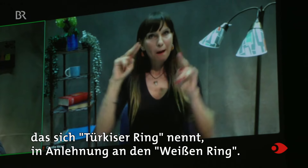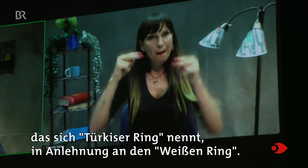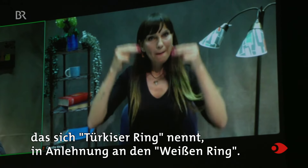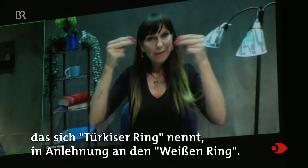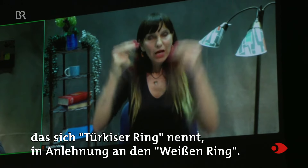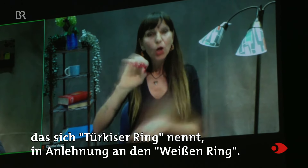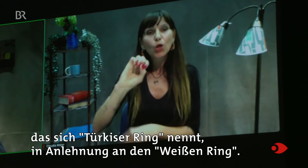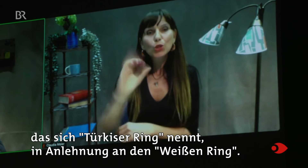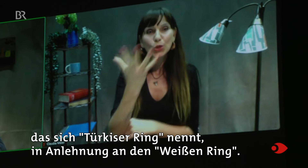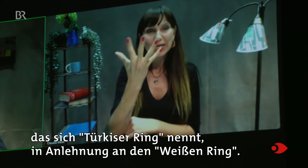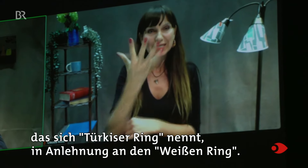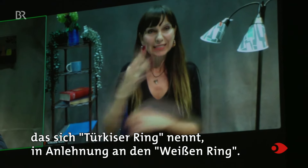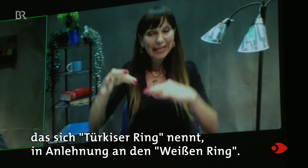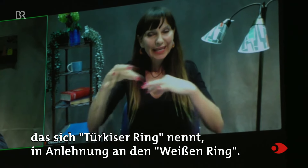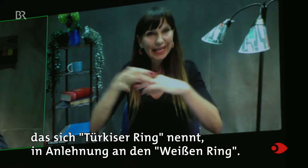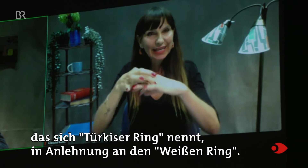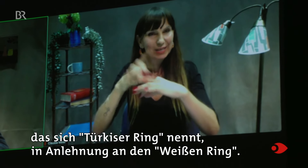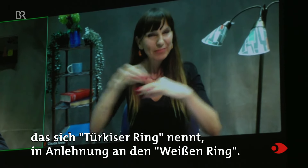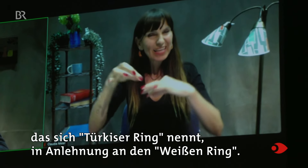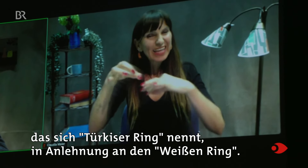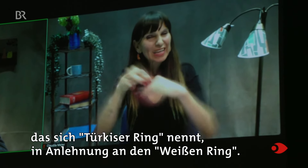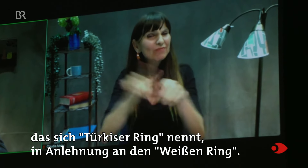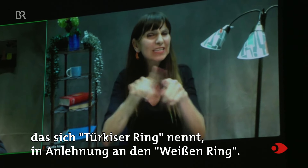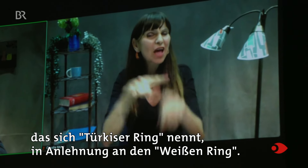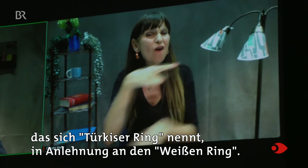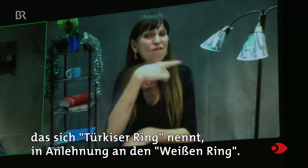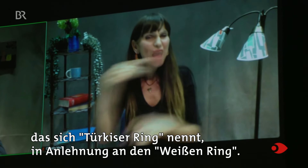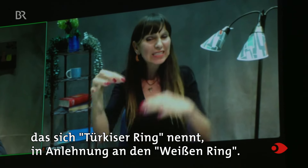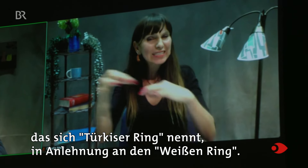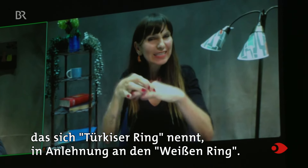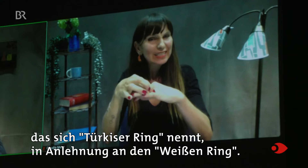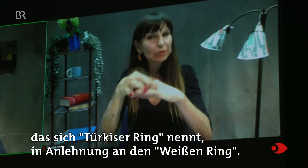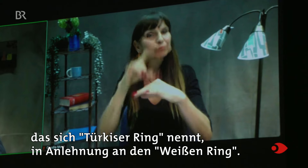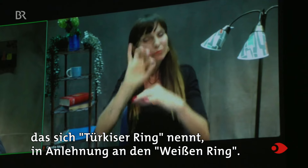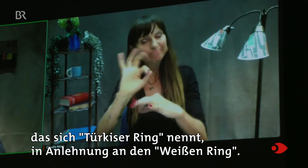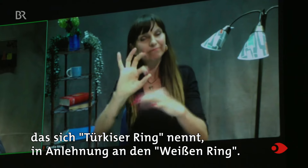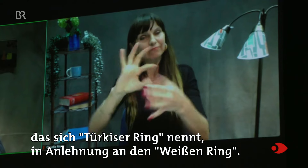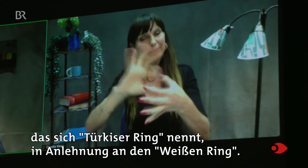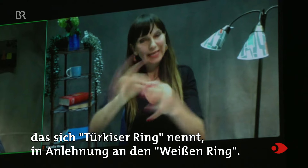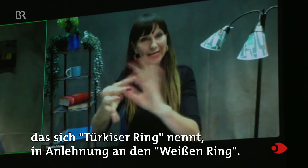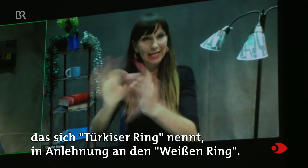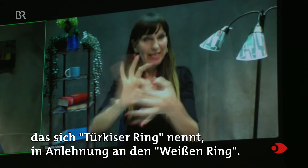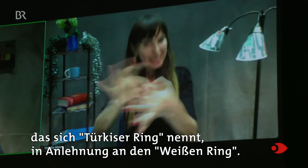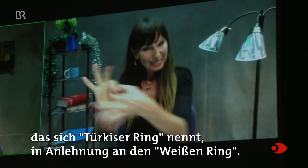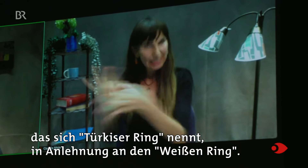sich Türkiser Ring nennt. In Anlehnung an den Weißen Ring.